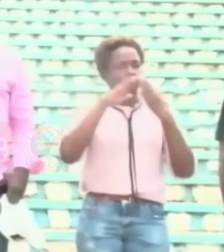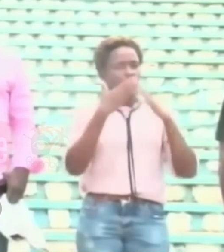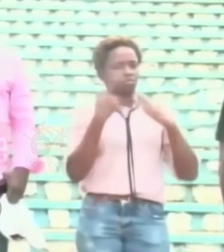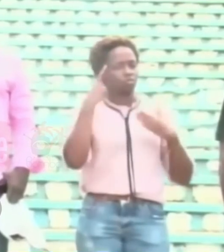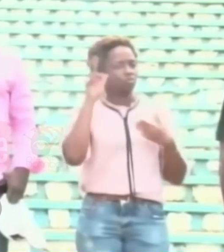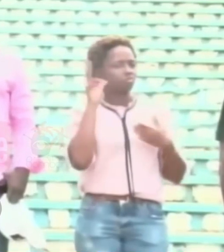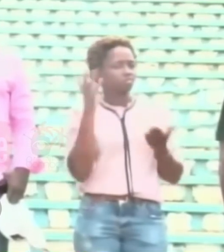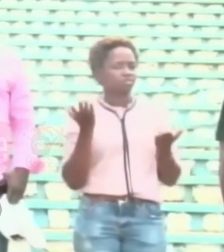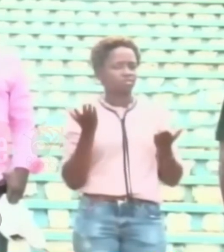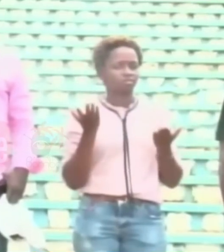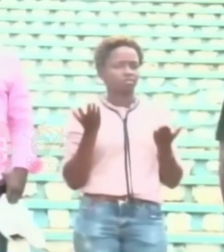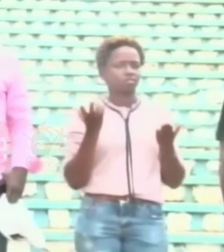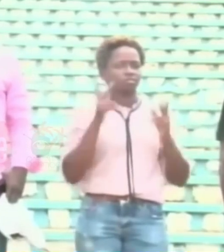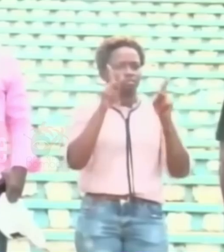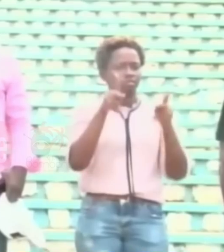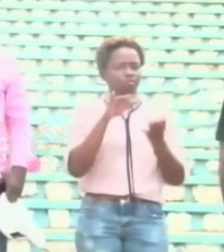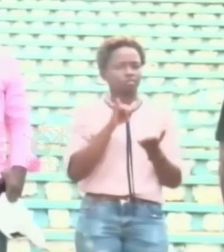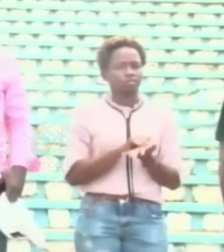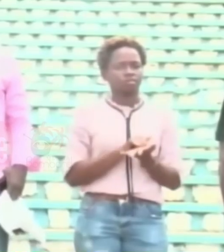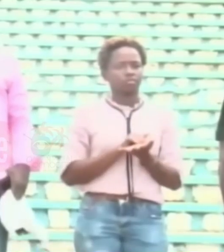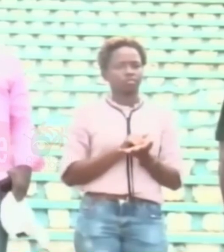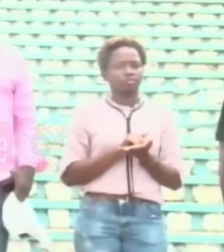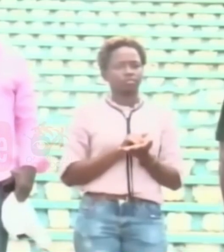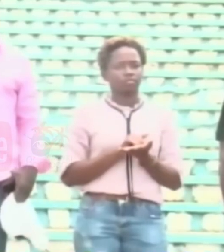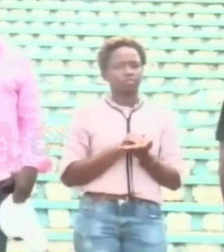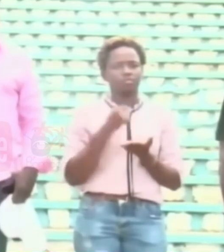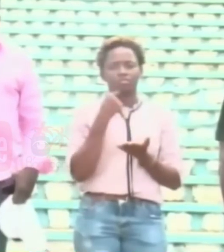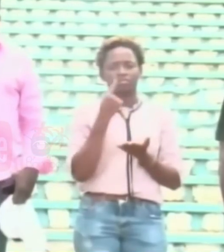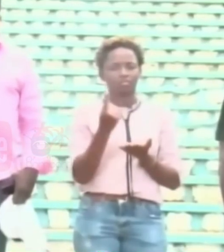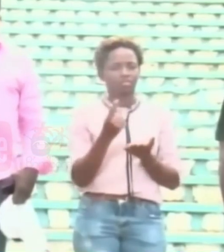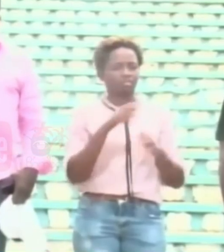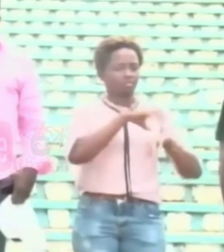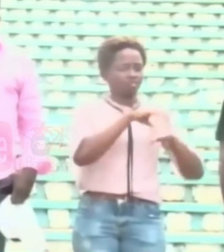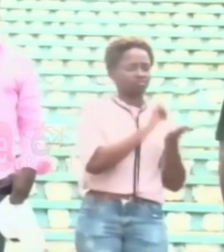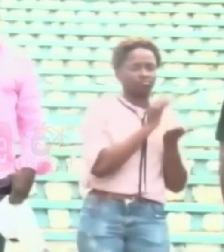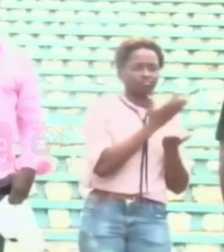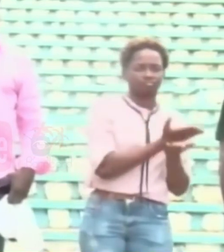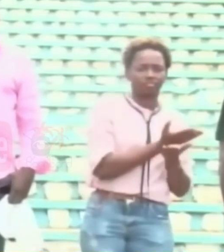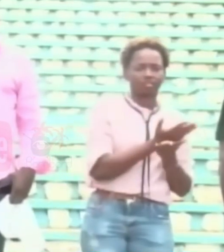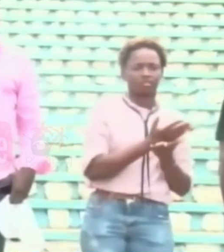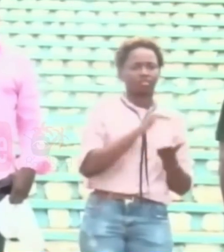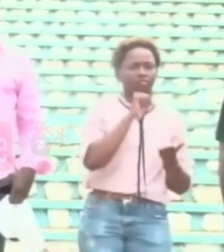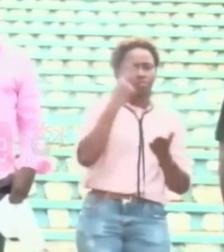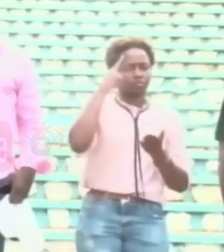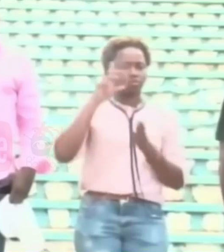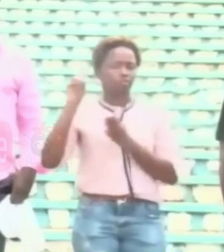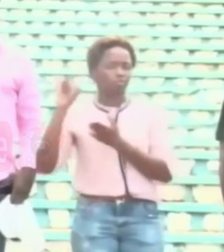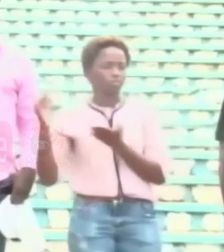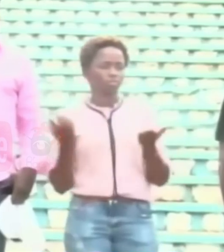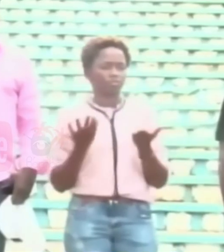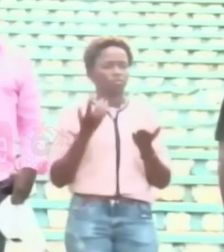donner des bons. Mounsa dit que portion de ça, c'est sous commune. Corail, il n'est pas sous